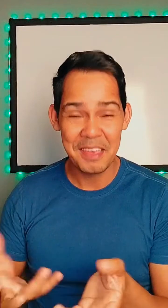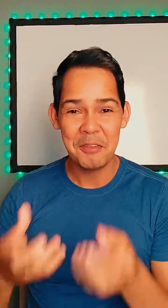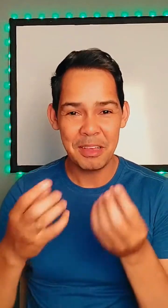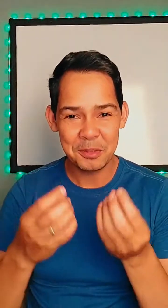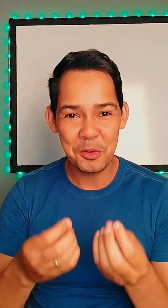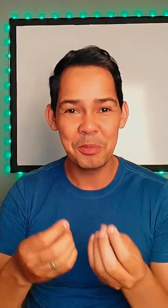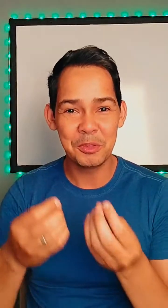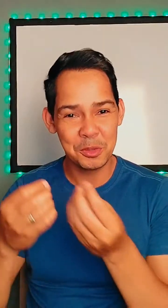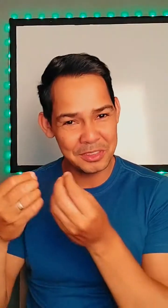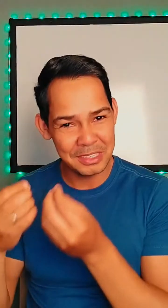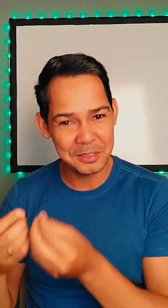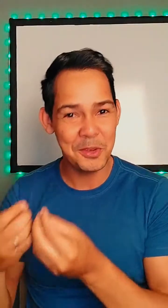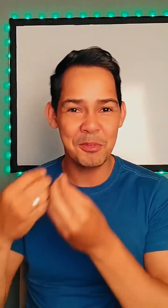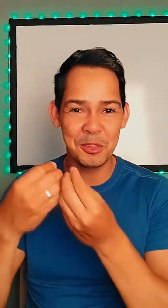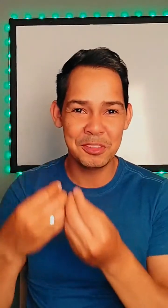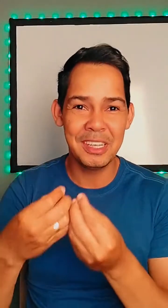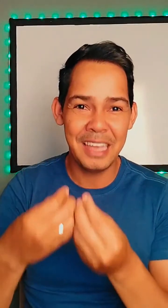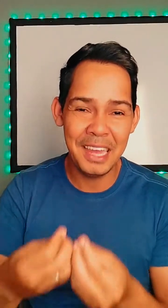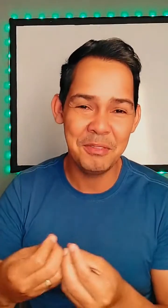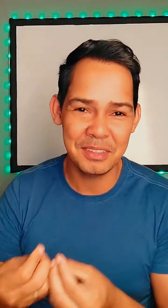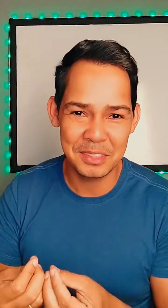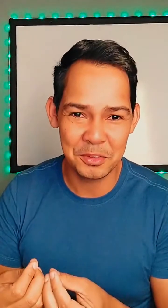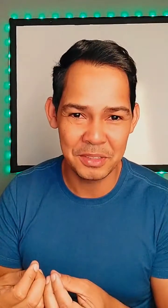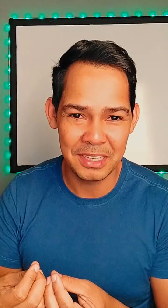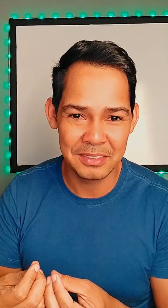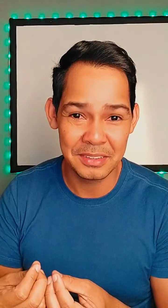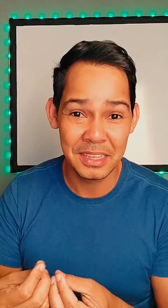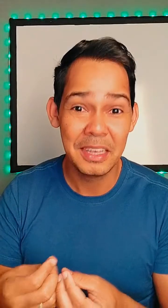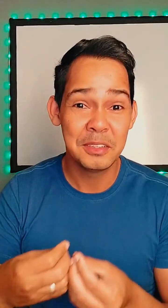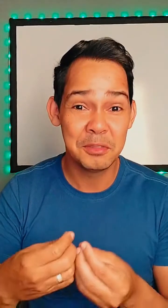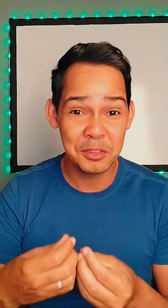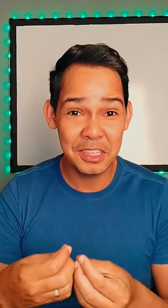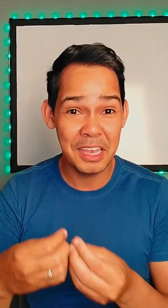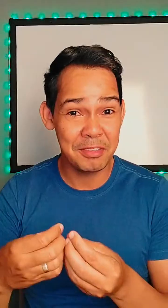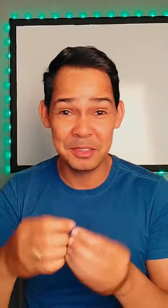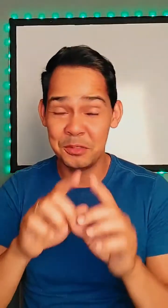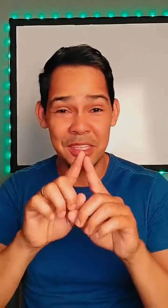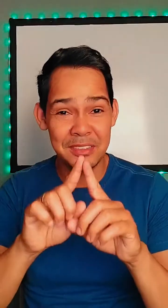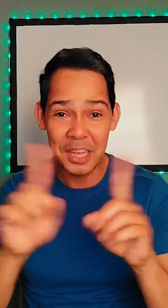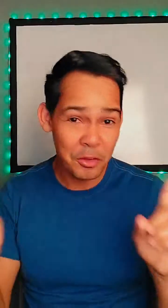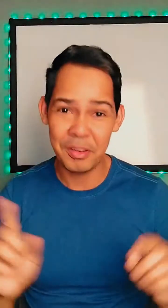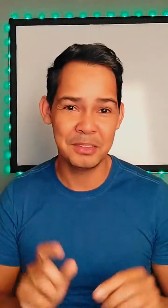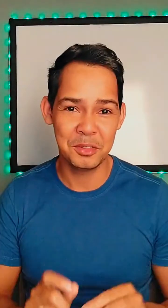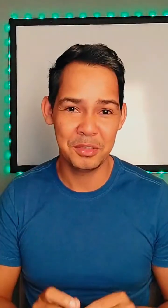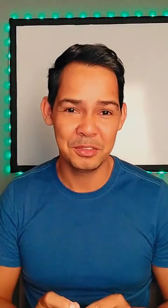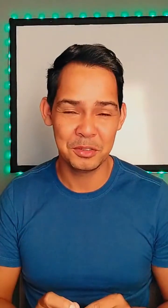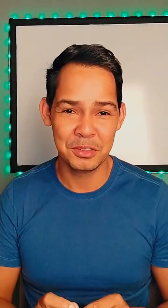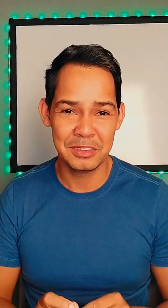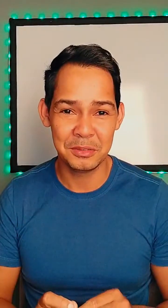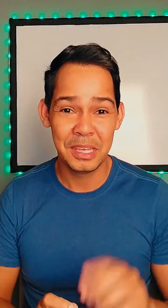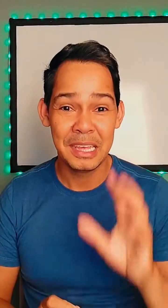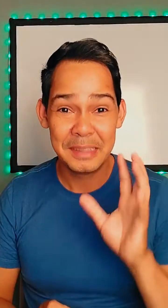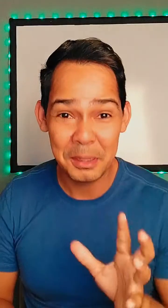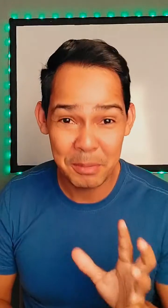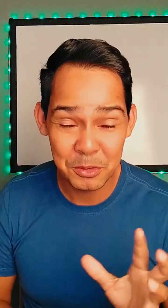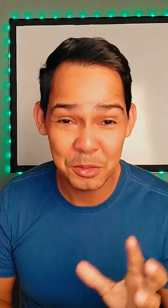Façam com pessoas que, assim como você, querem fazer a diferença. Se você quer fazer a diferença, não faça a diferença sozinho. Tenha pessoas para